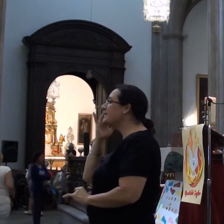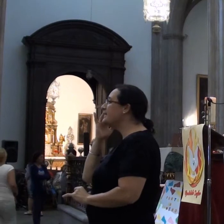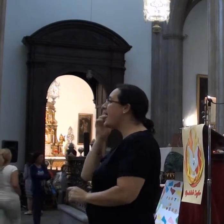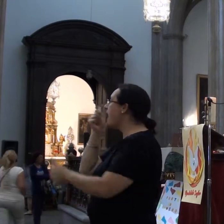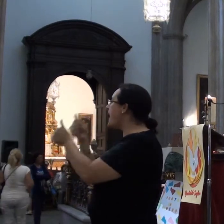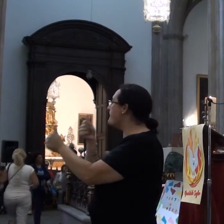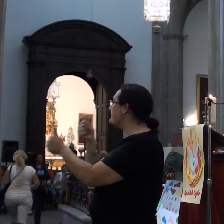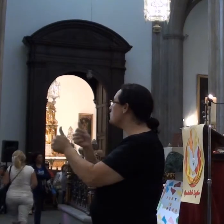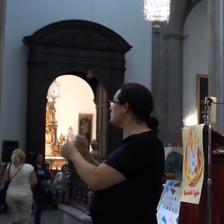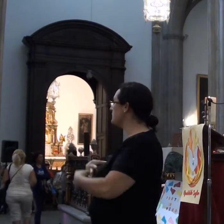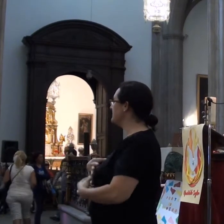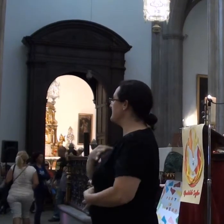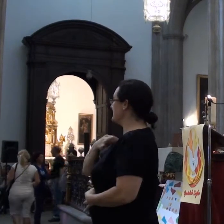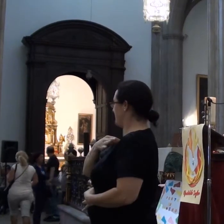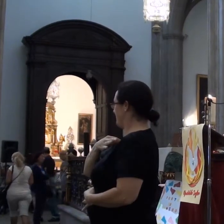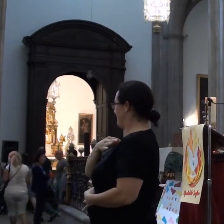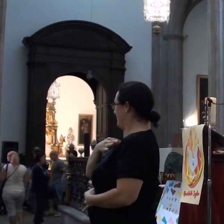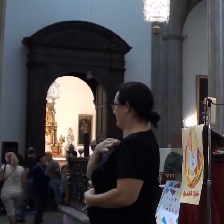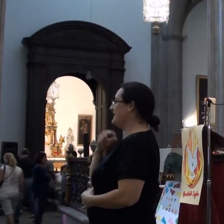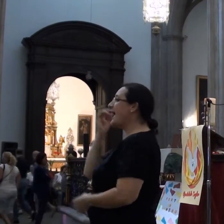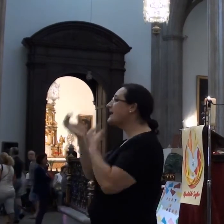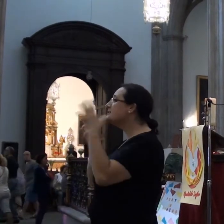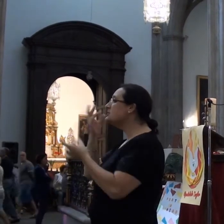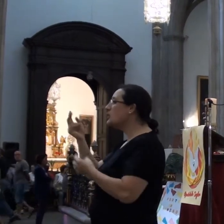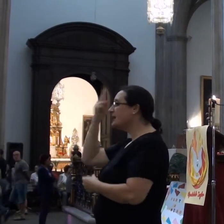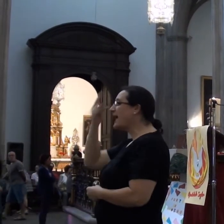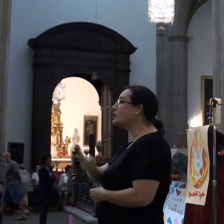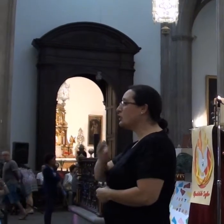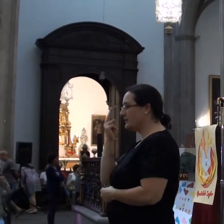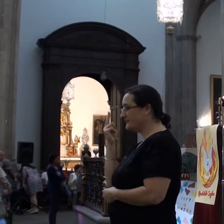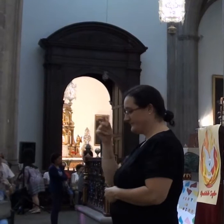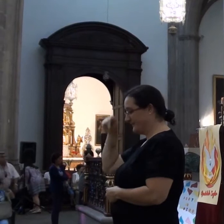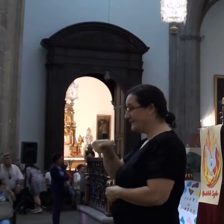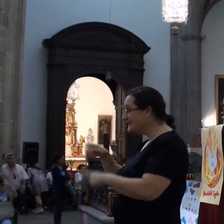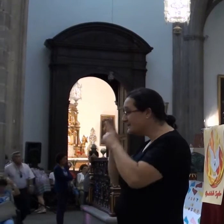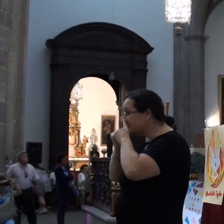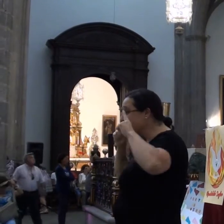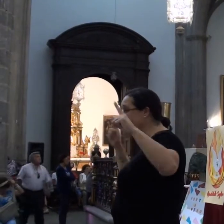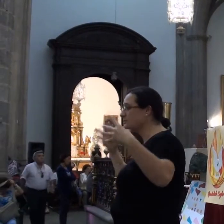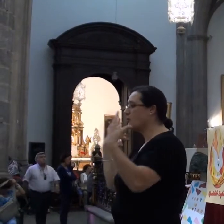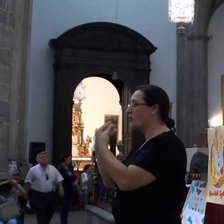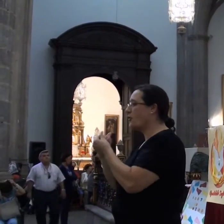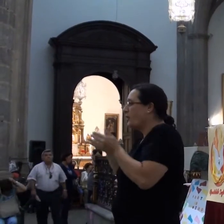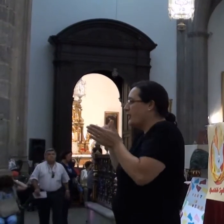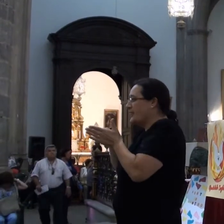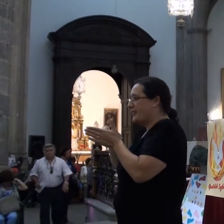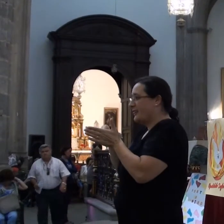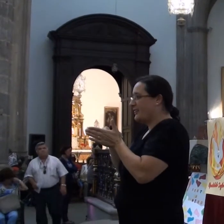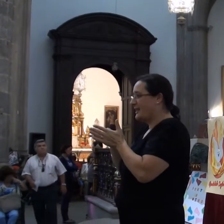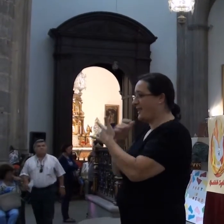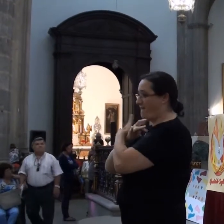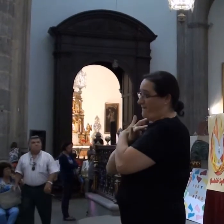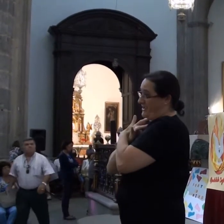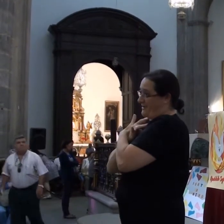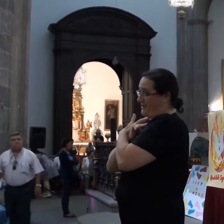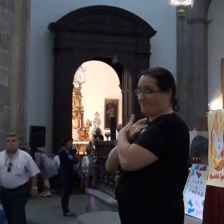apostolado y de reacción católica este año con la cercanía particular de la